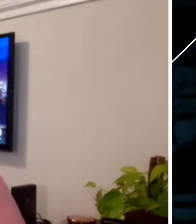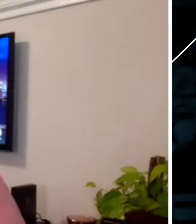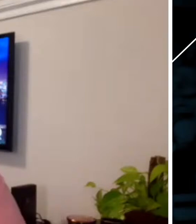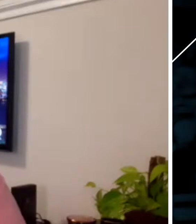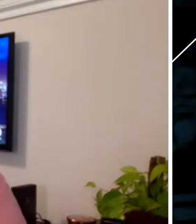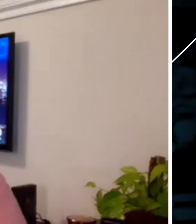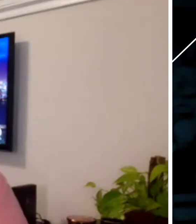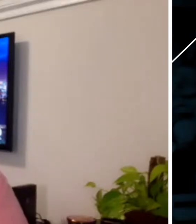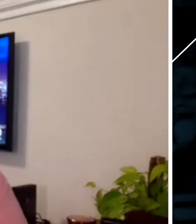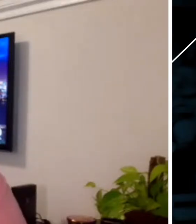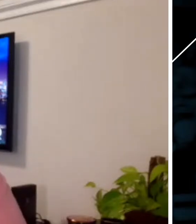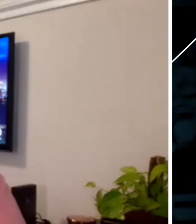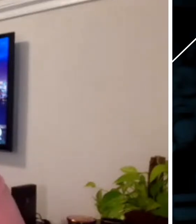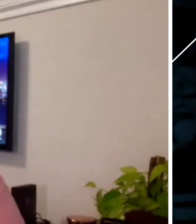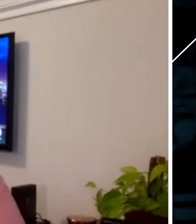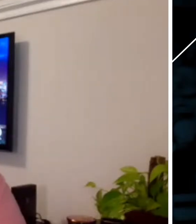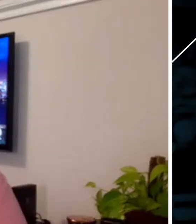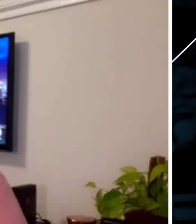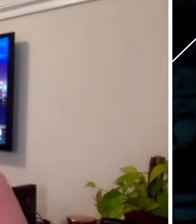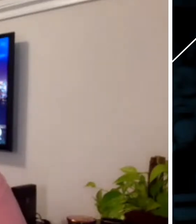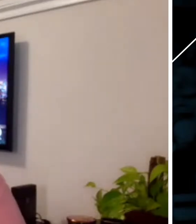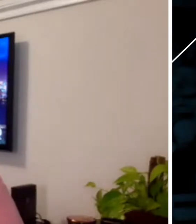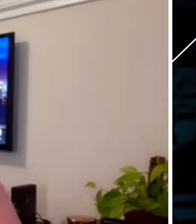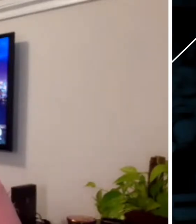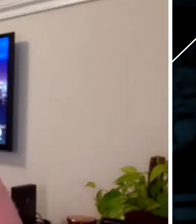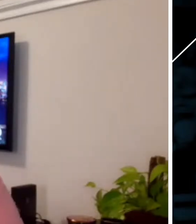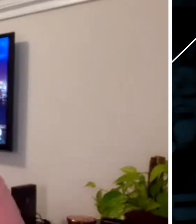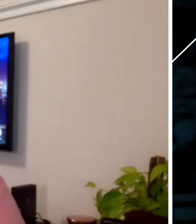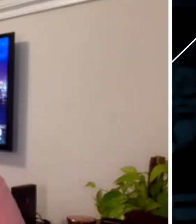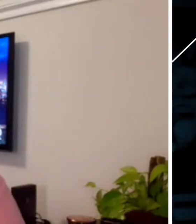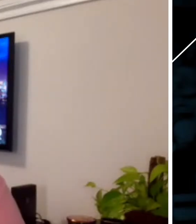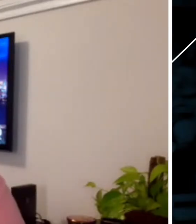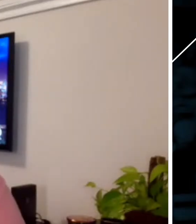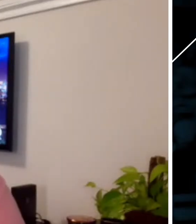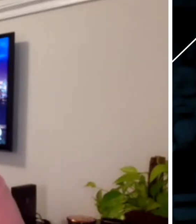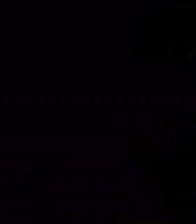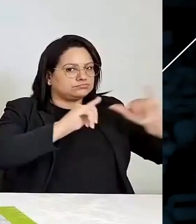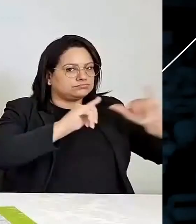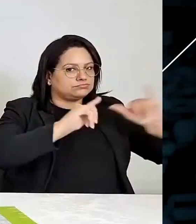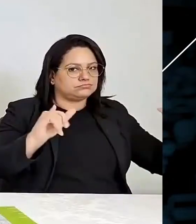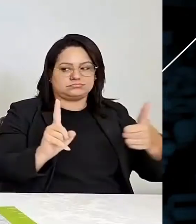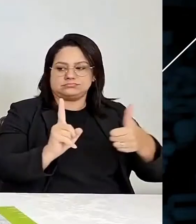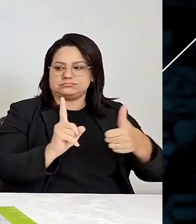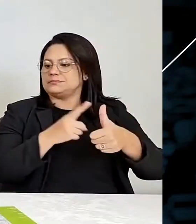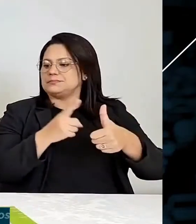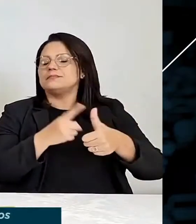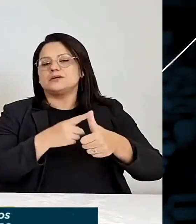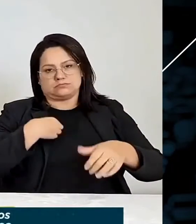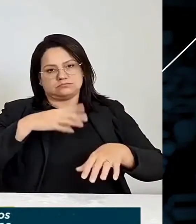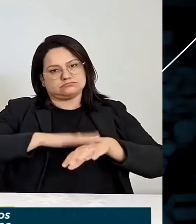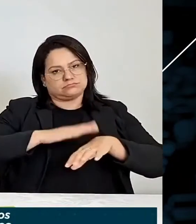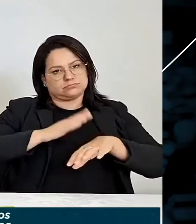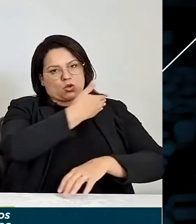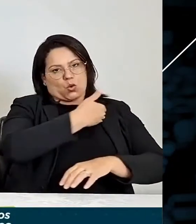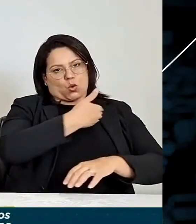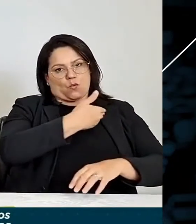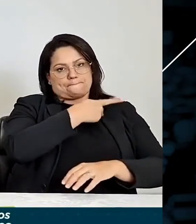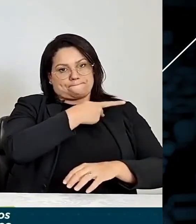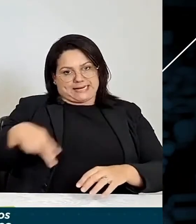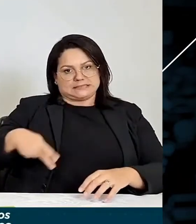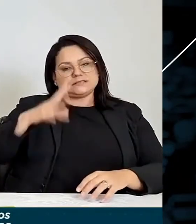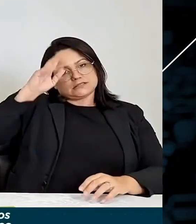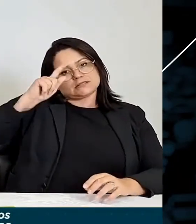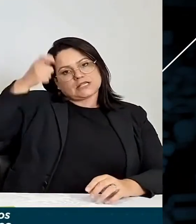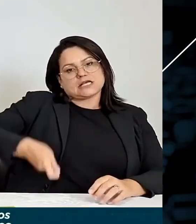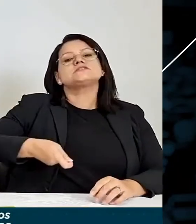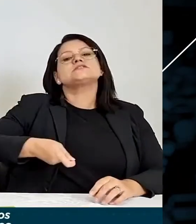a fala do presidente Jair Bolsonaro anunciando esse reajuste. Minha decisão